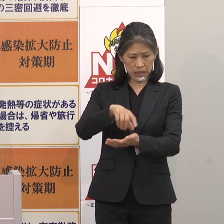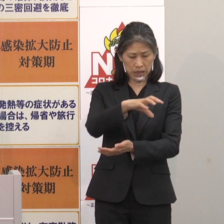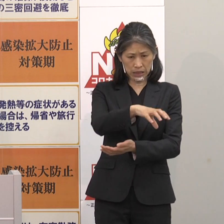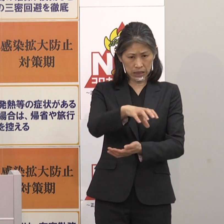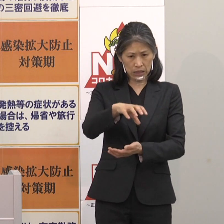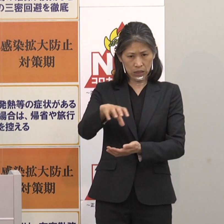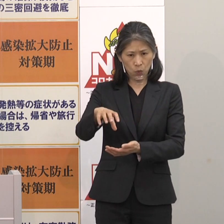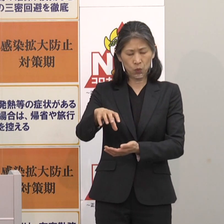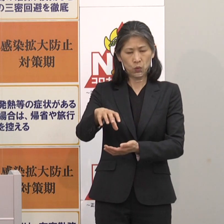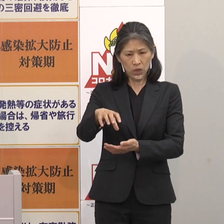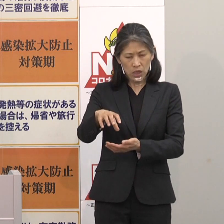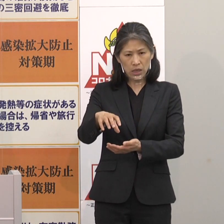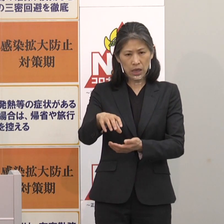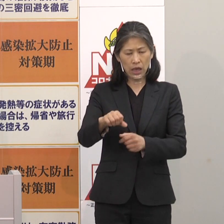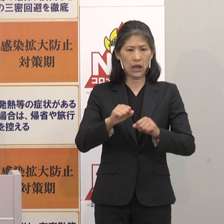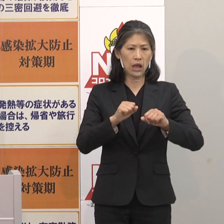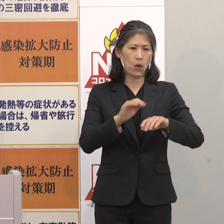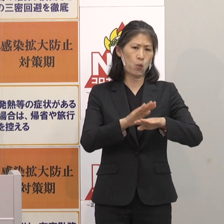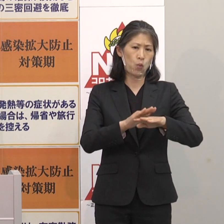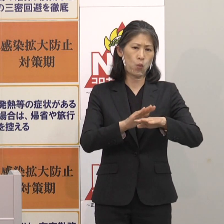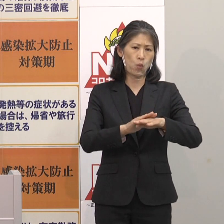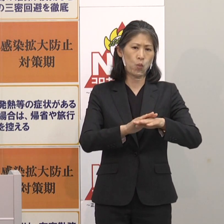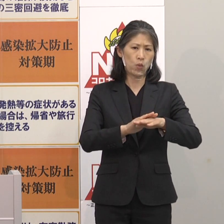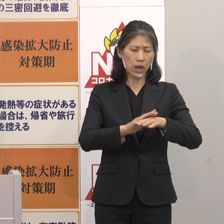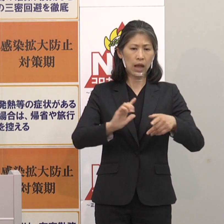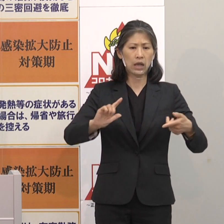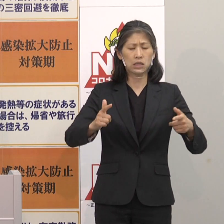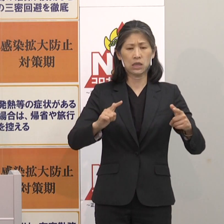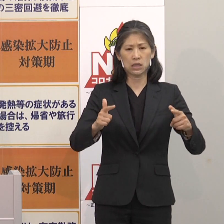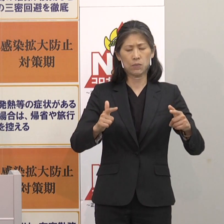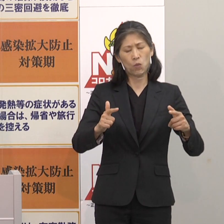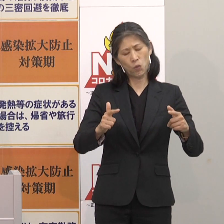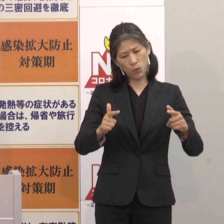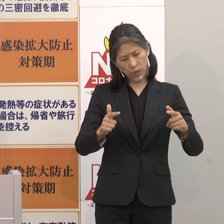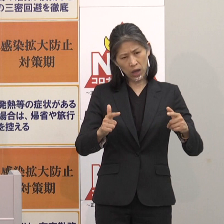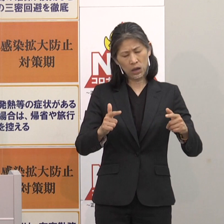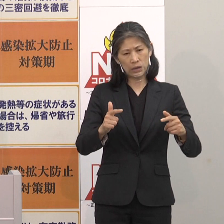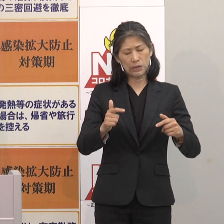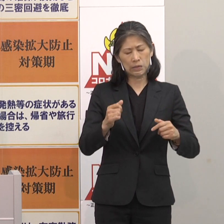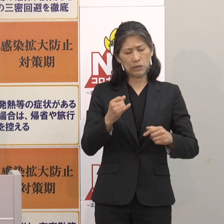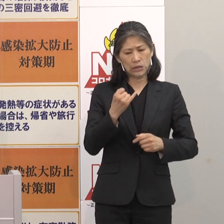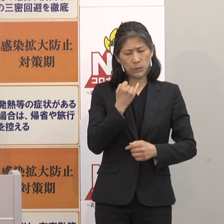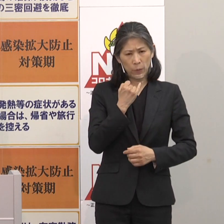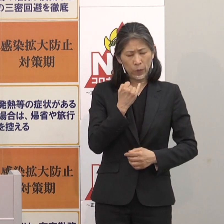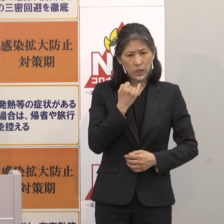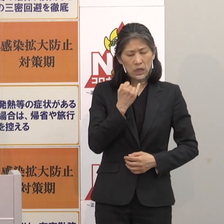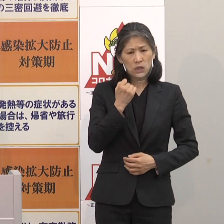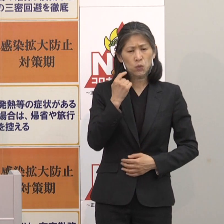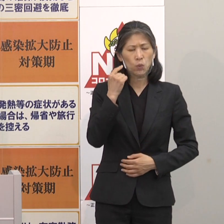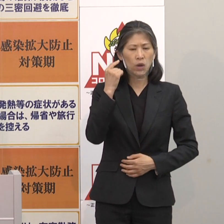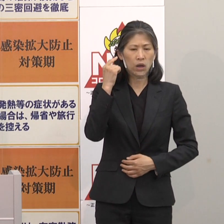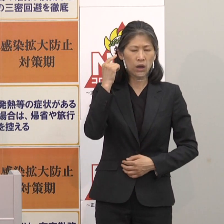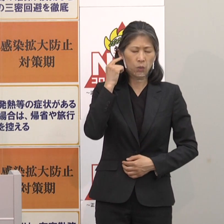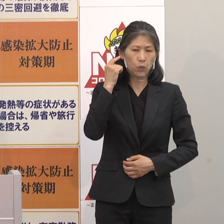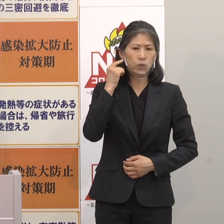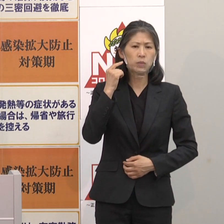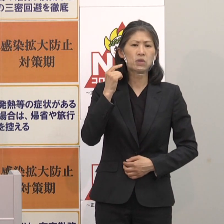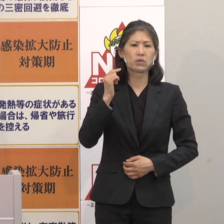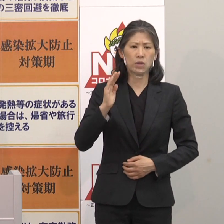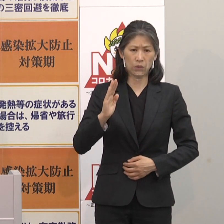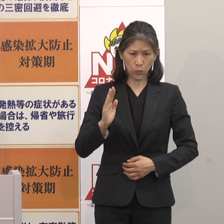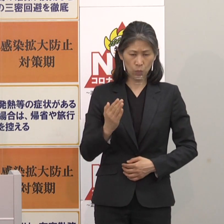あってもいいとは思いますけれども、どこまで本当にじゃあ、エビデンス、